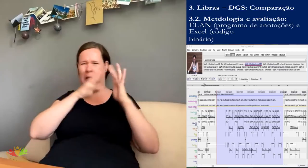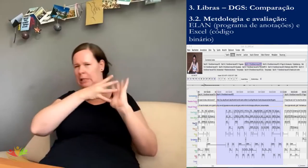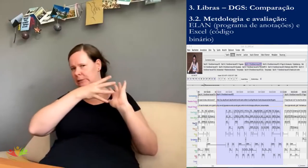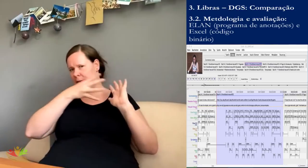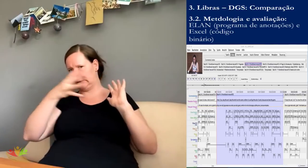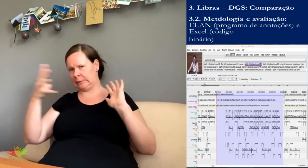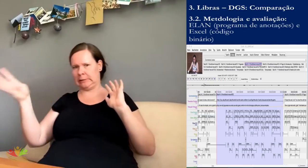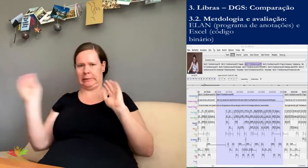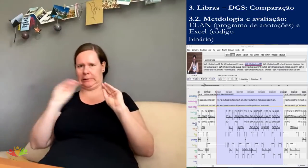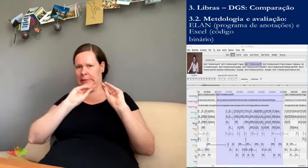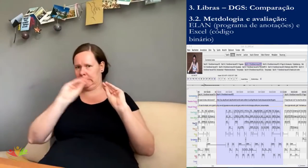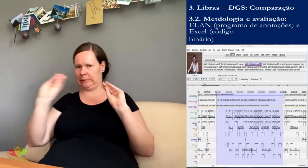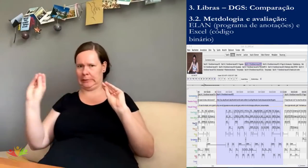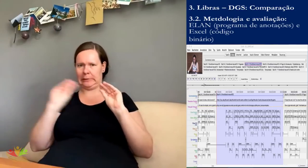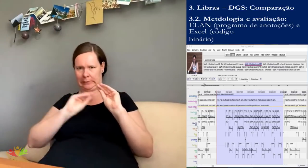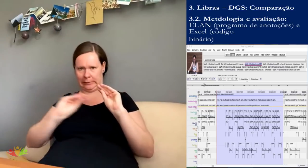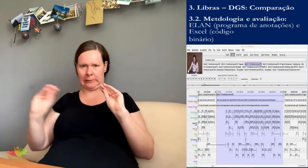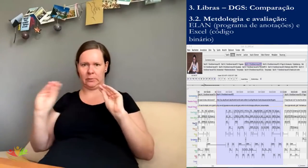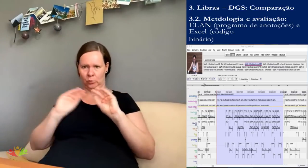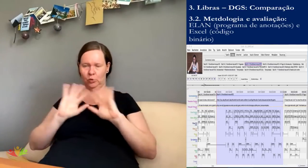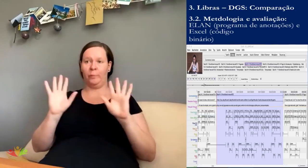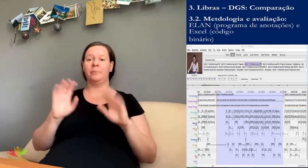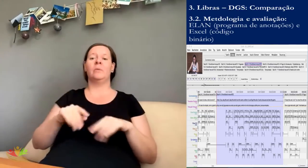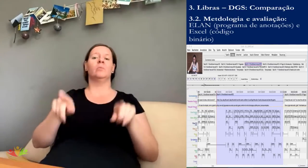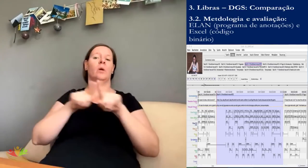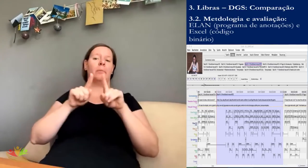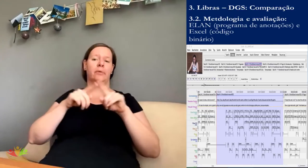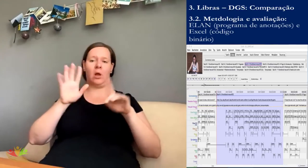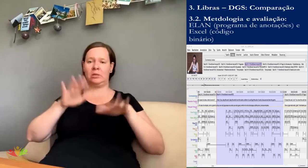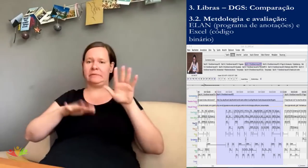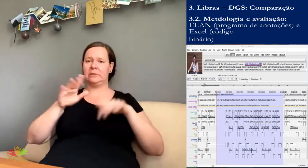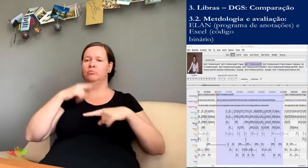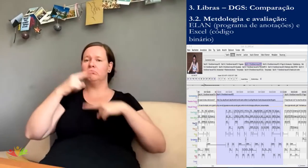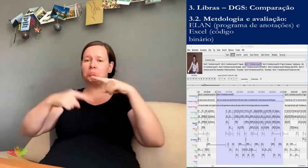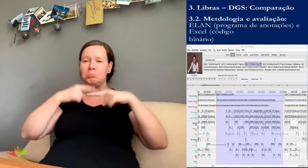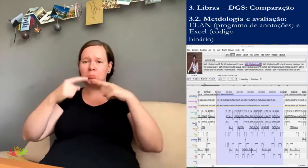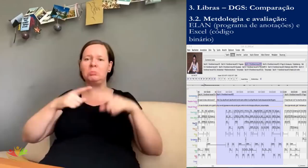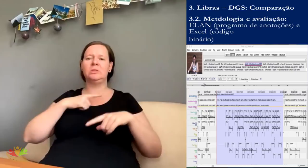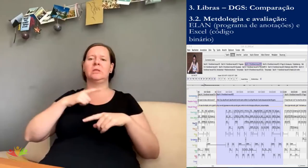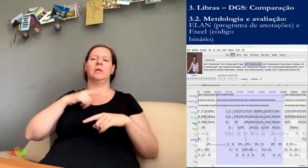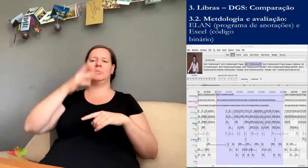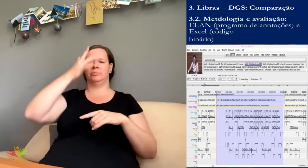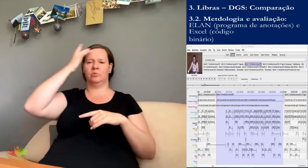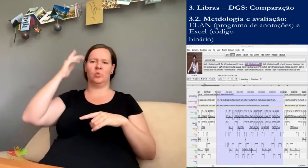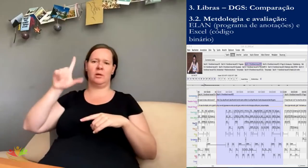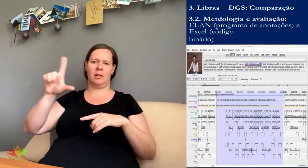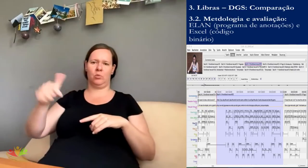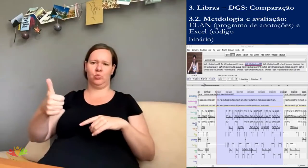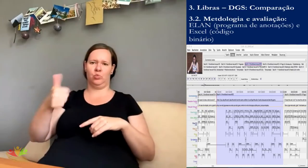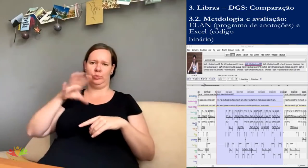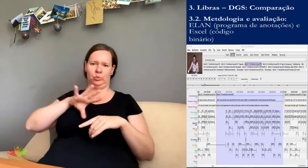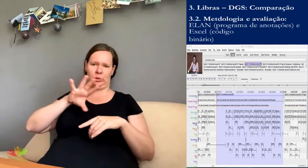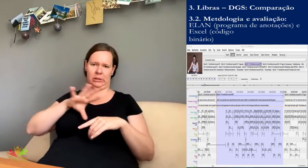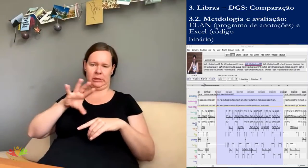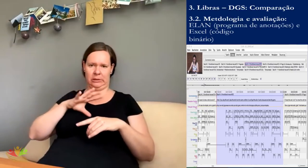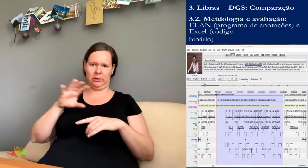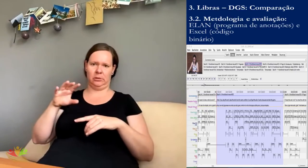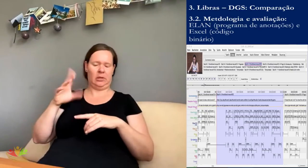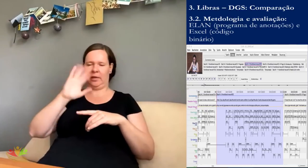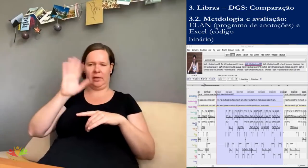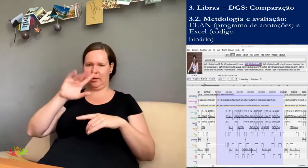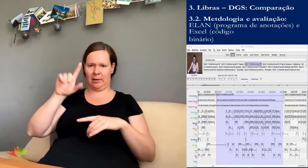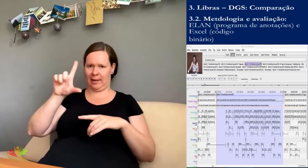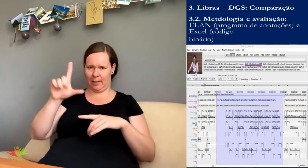a posição do tronco, enfim, toda essa gama de informações que era necessária para a transcrição. Quando ocorria